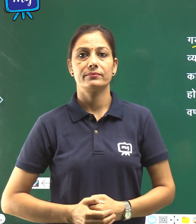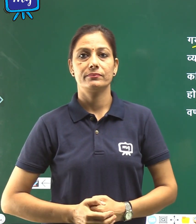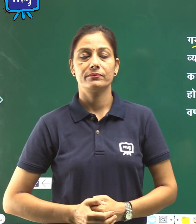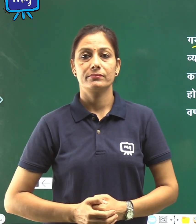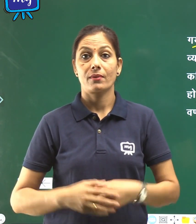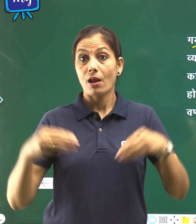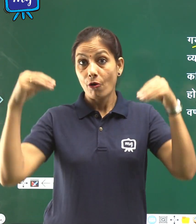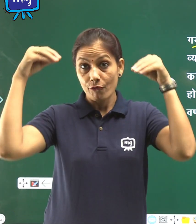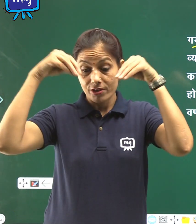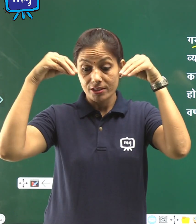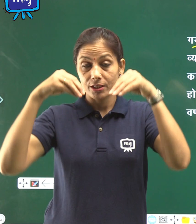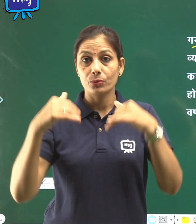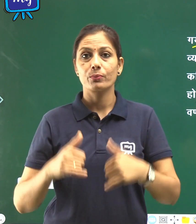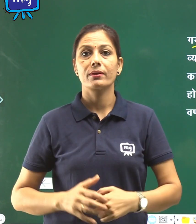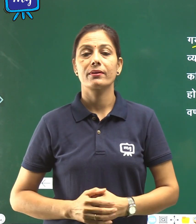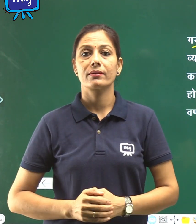वर्षा ऋतु में